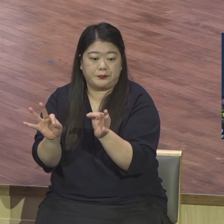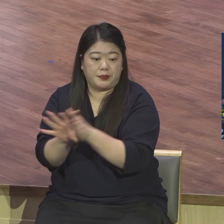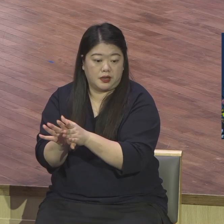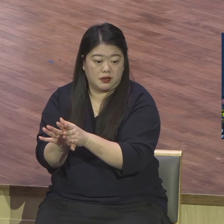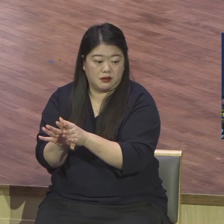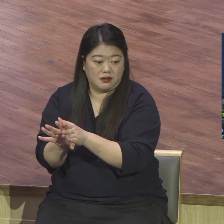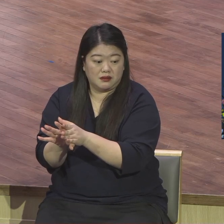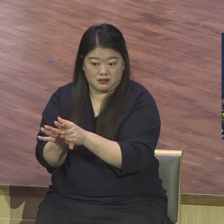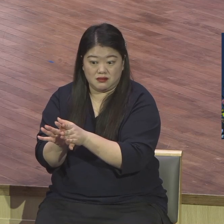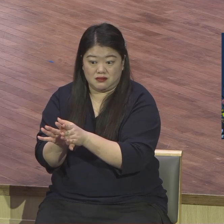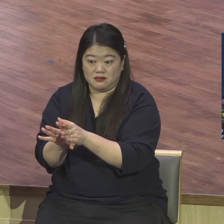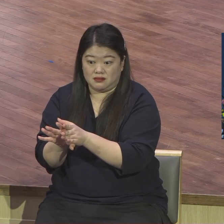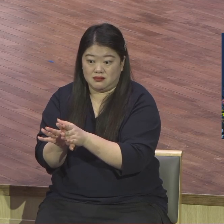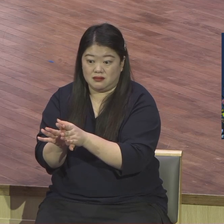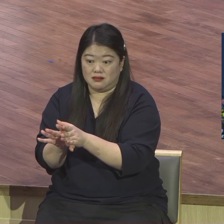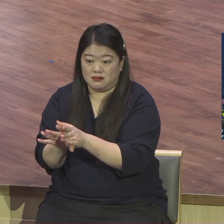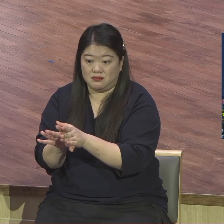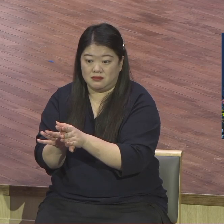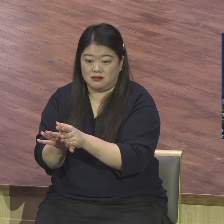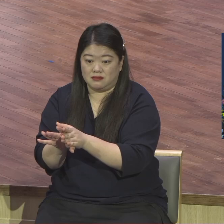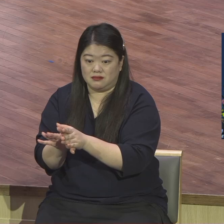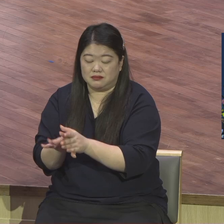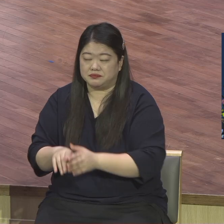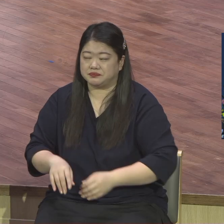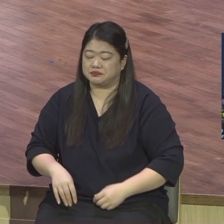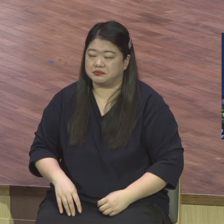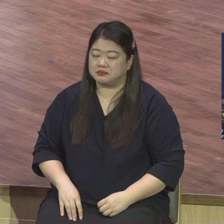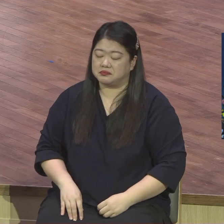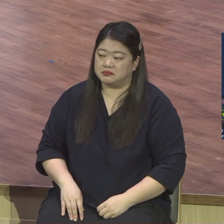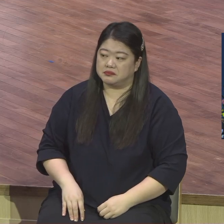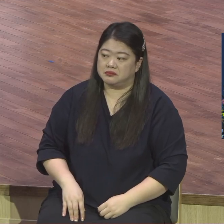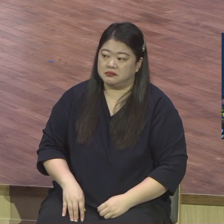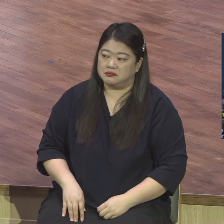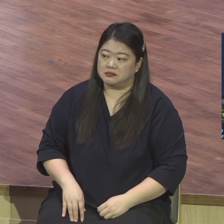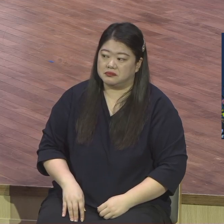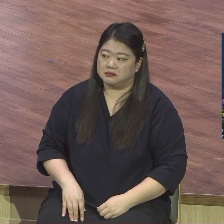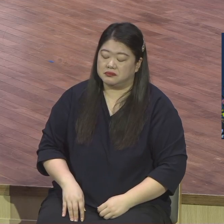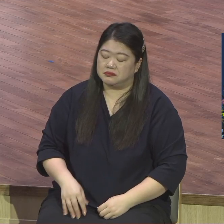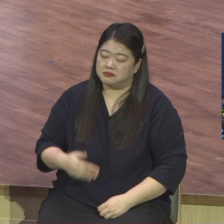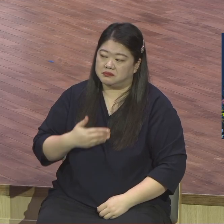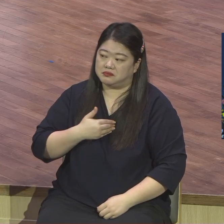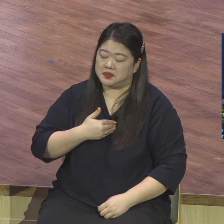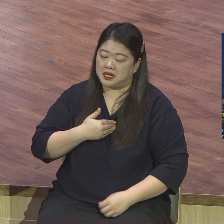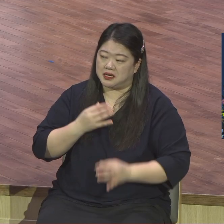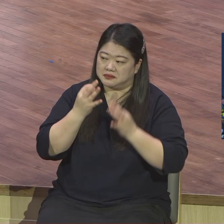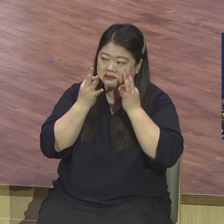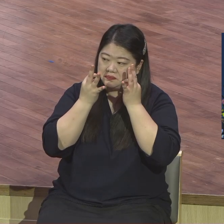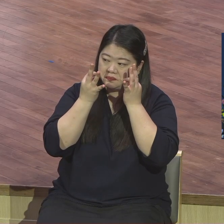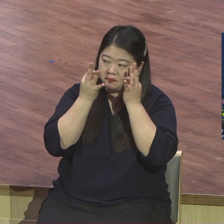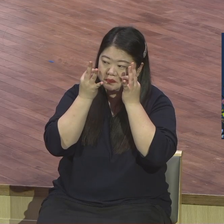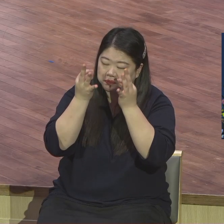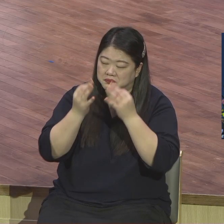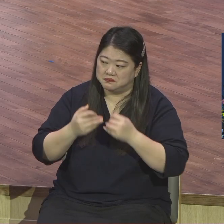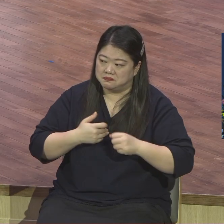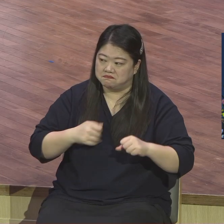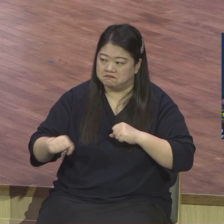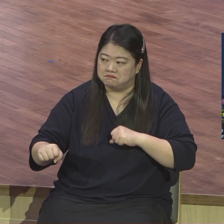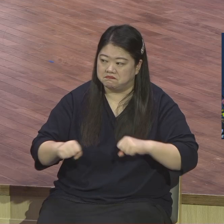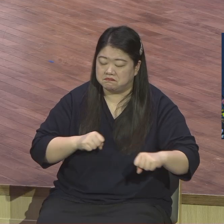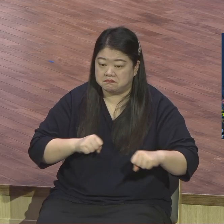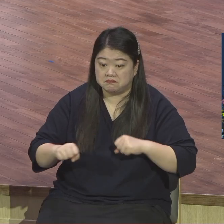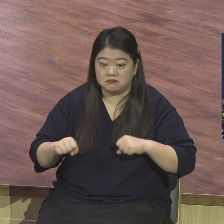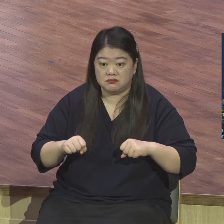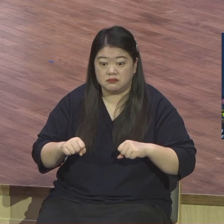그야말로 우리는 내 의가 아닌 하나님의 의, 내 행위가 아니고